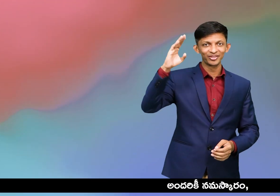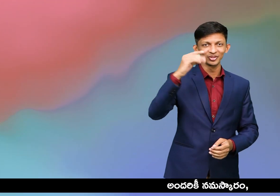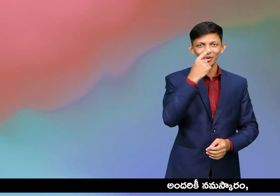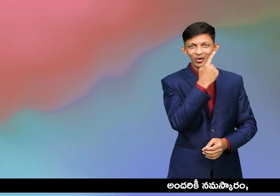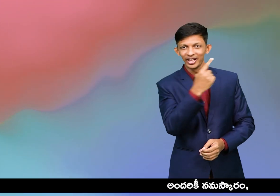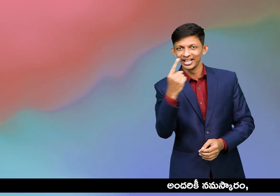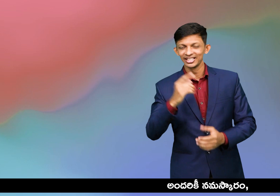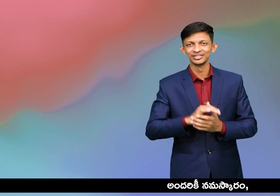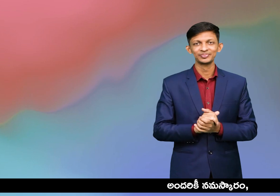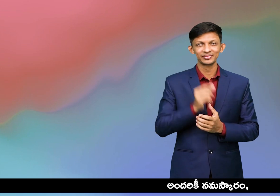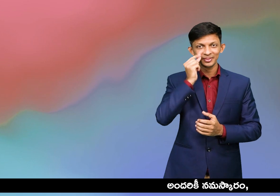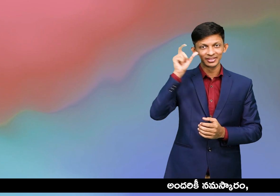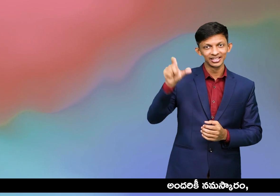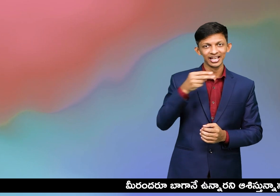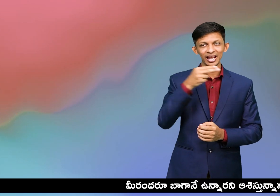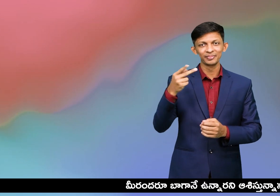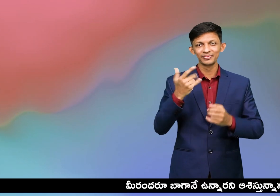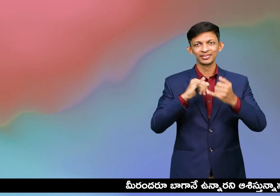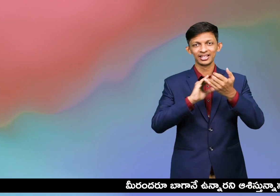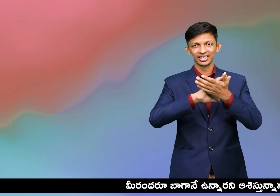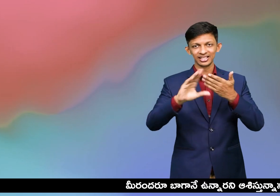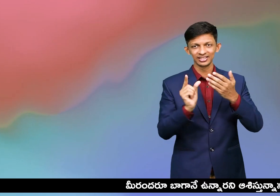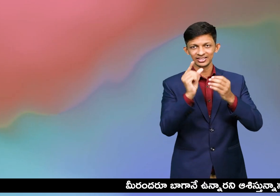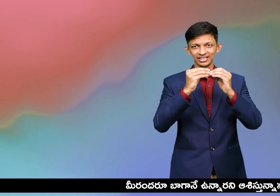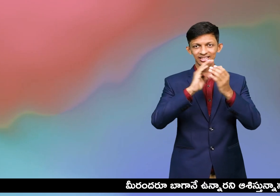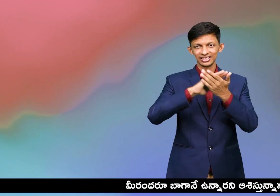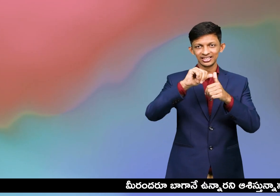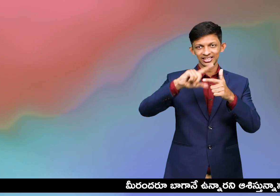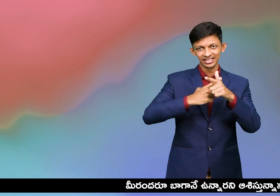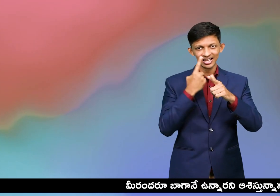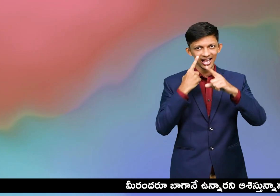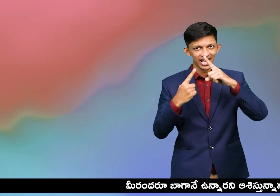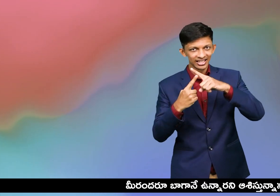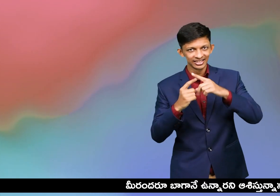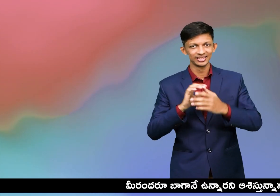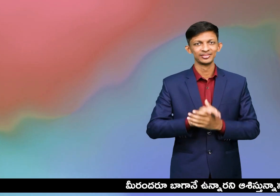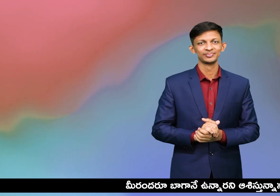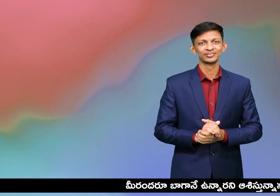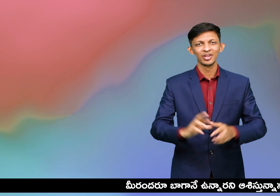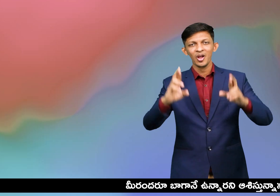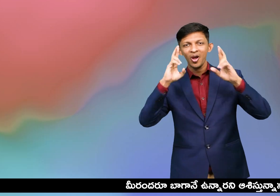అందరికీ నమస్కారం. మీరందరూ బాగానే ఉన్నారని ఆశిస్తున్నాను.